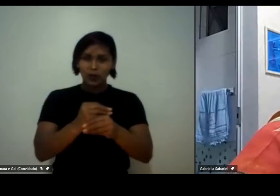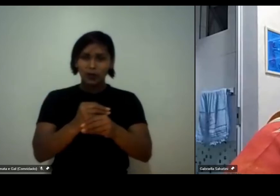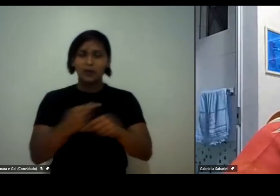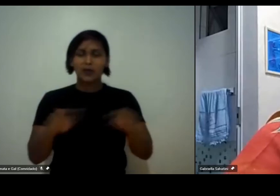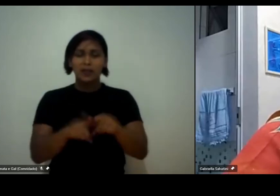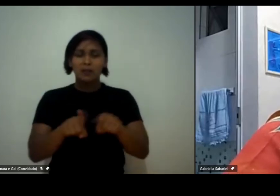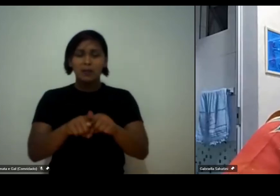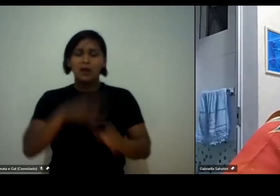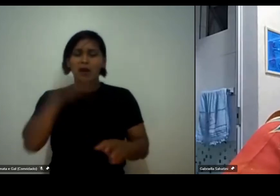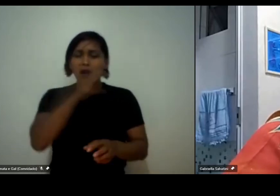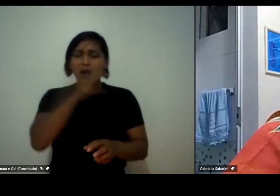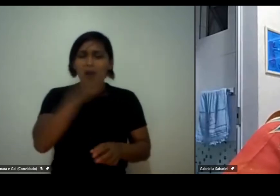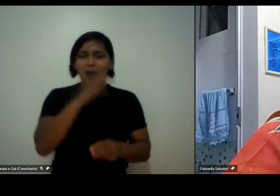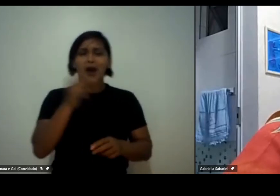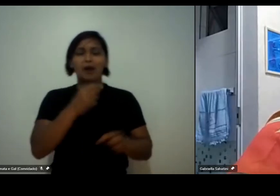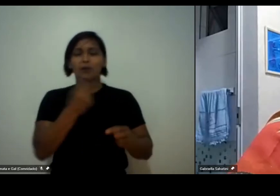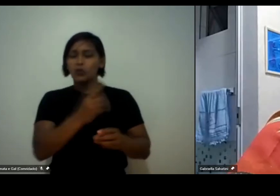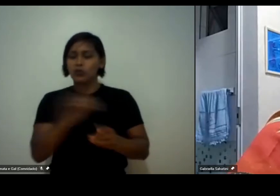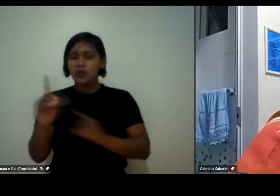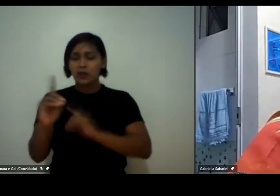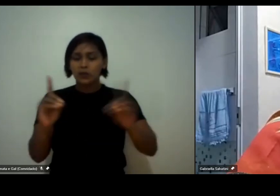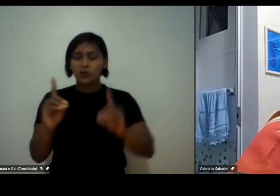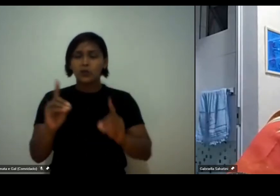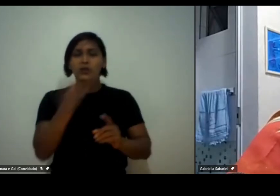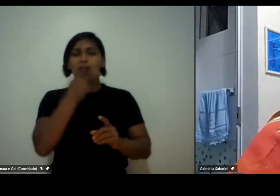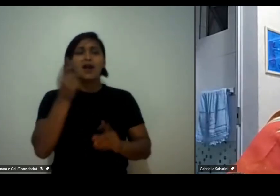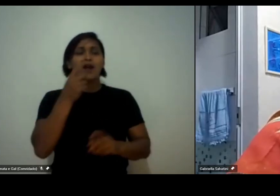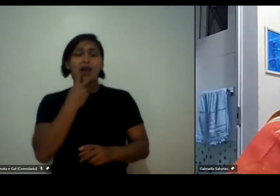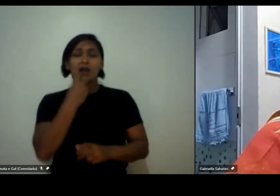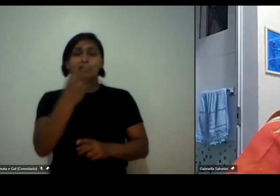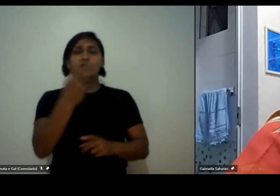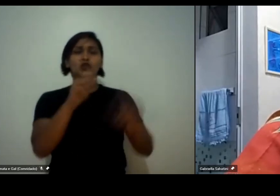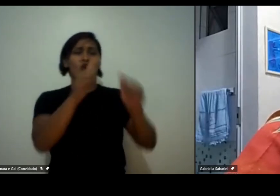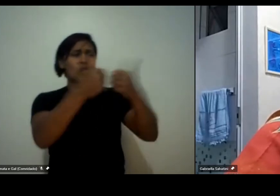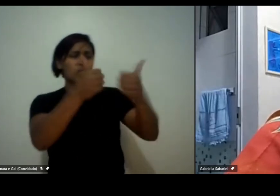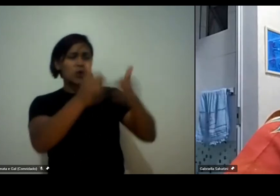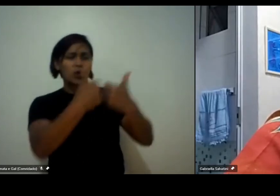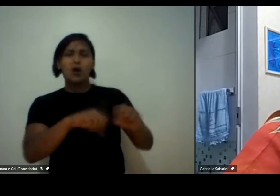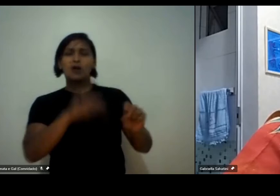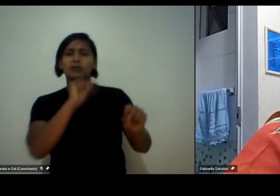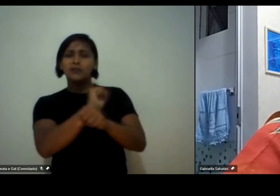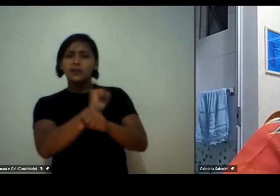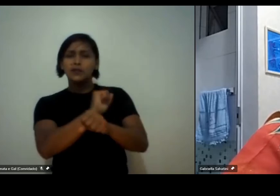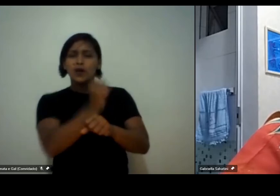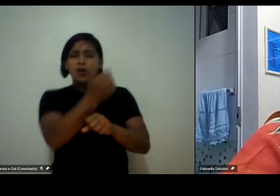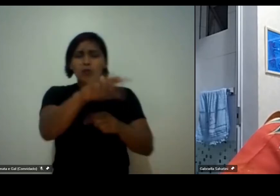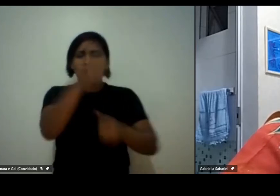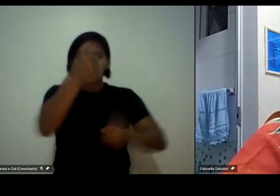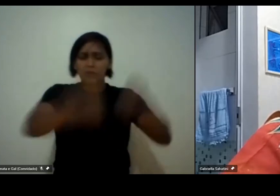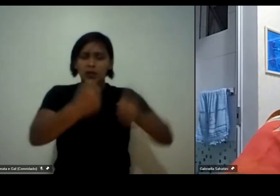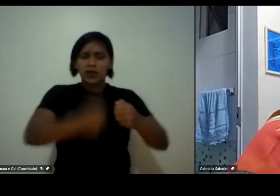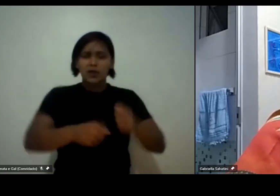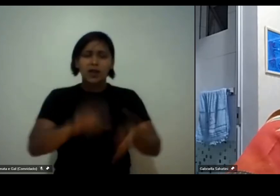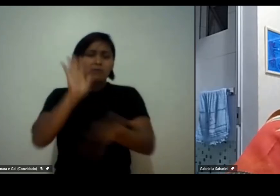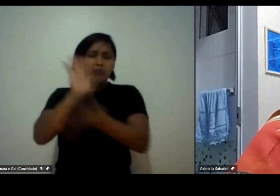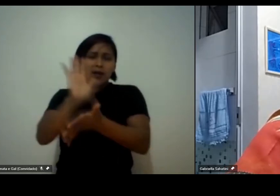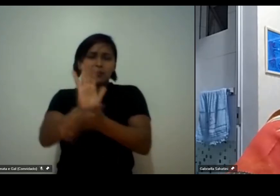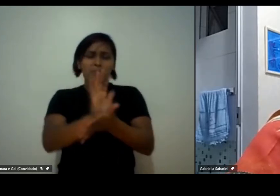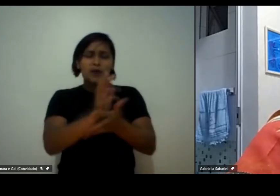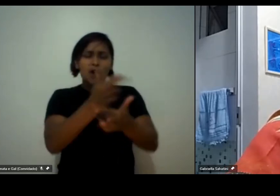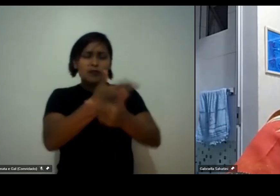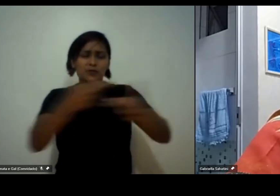lado para o outro. Ela gritou, o ônibus parou, outro carro buzinou, tudo ao mesmo tempo. Eram muitas